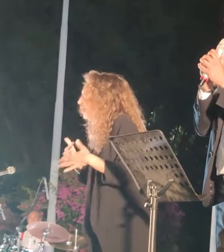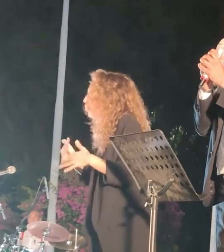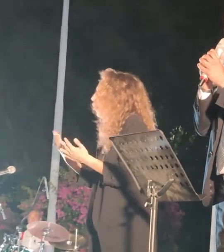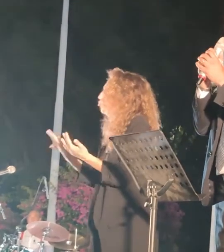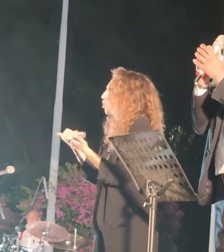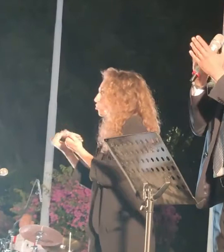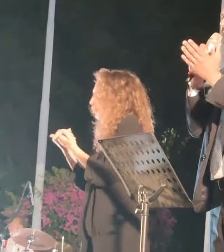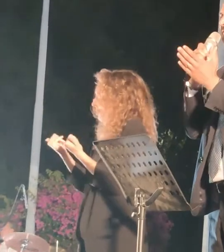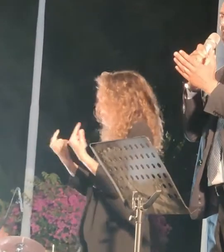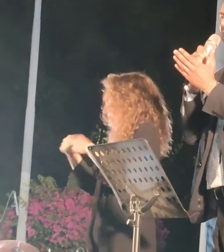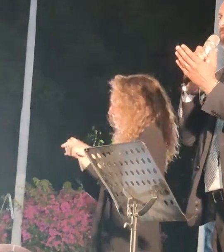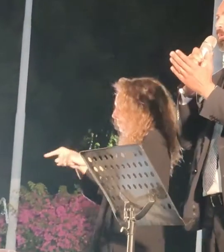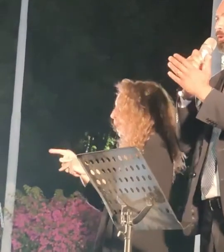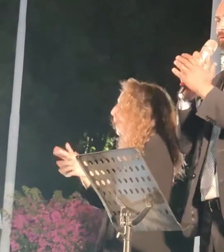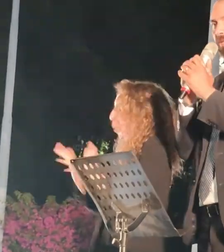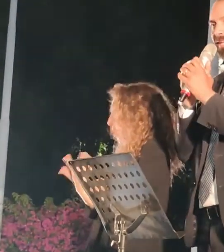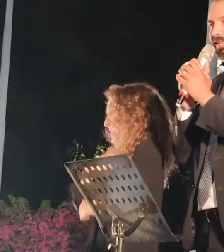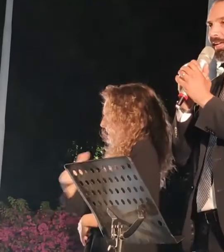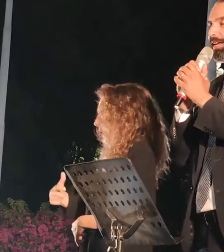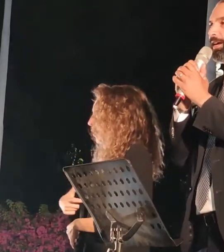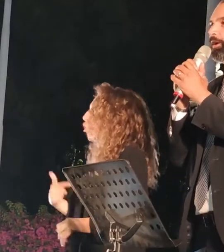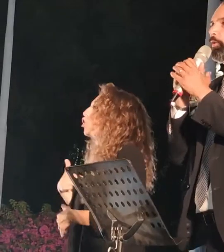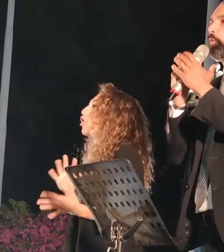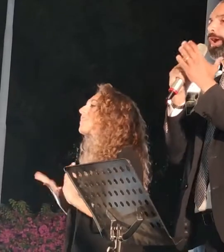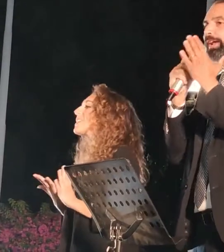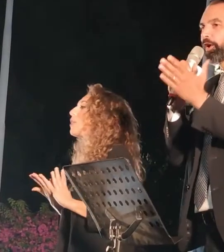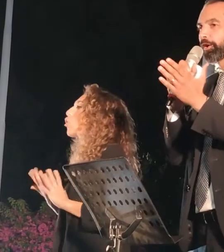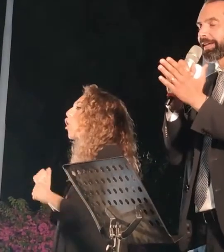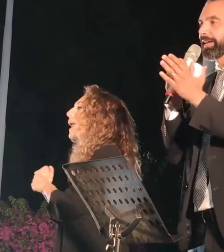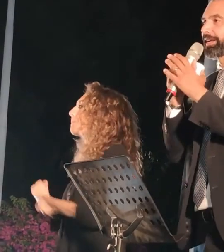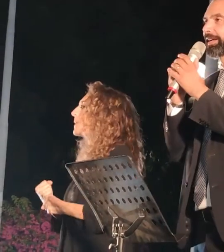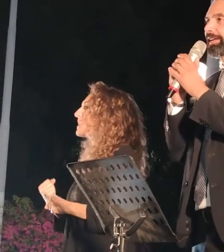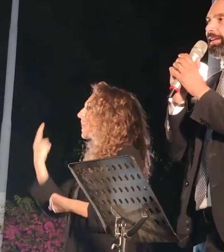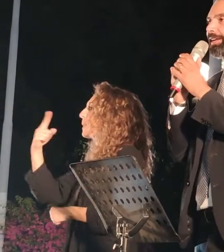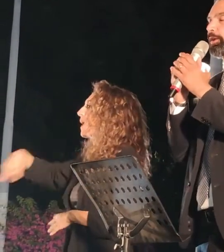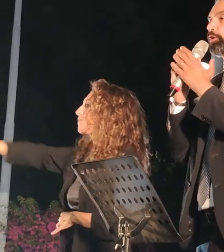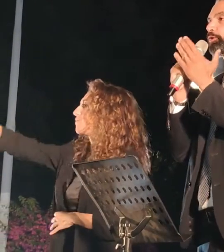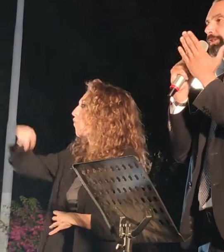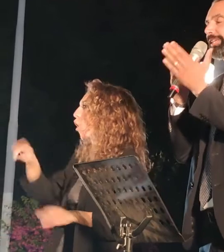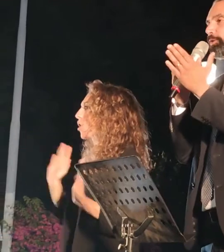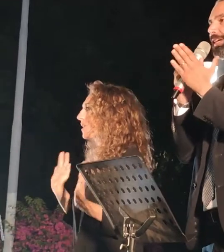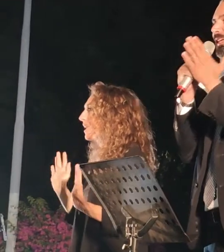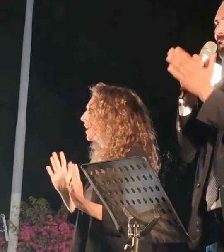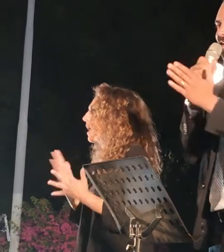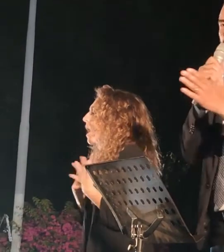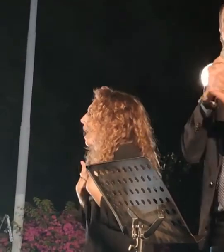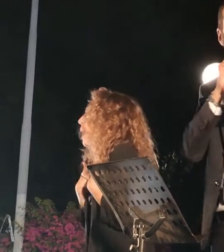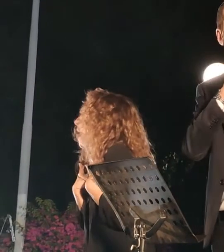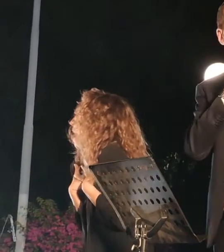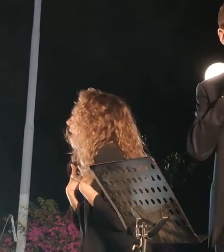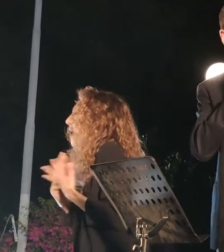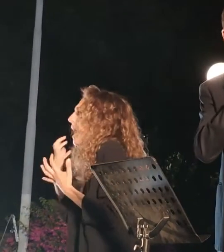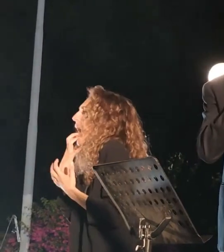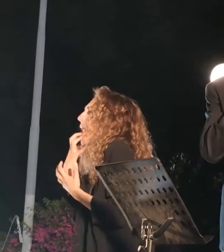ha visto rappresentarvi in un momento solenne. Un calore che ho ascoltato anche ieri